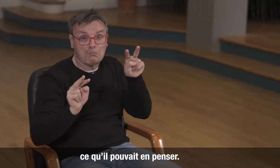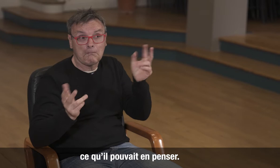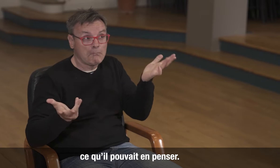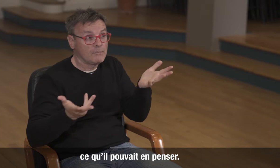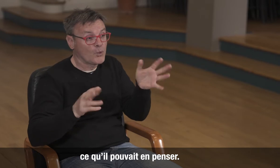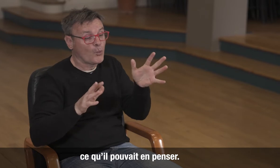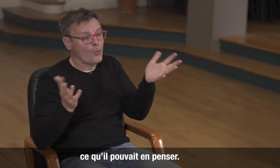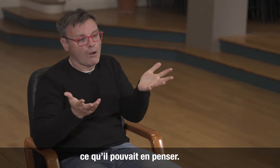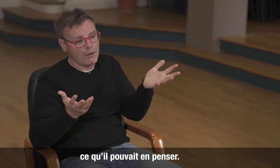penser.